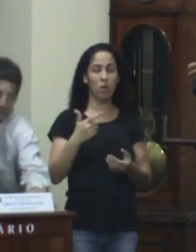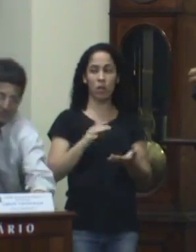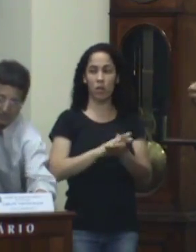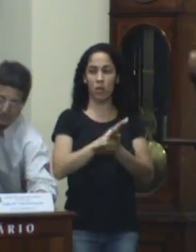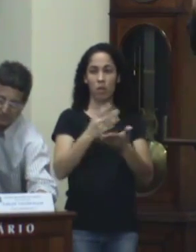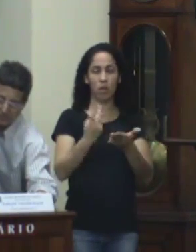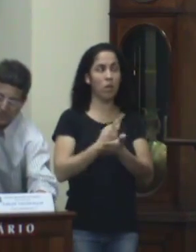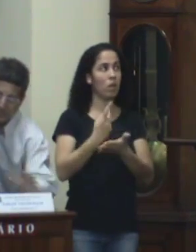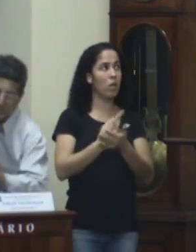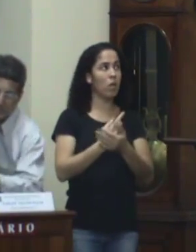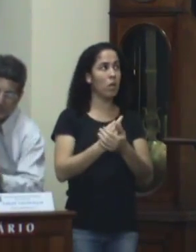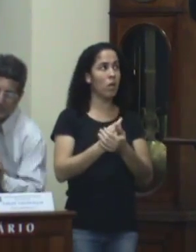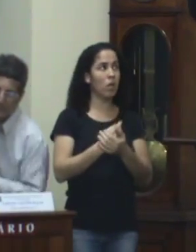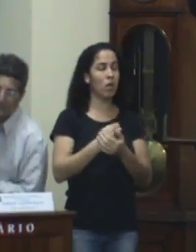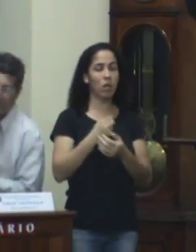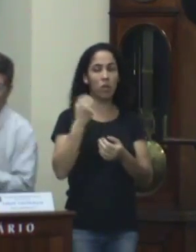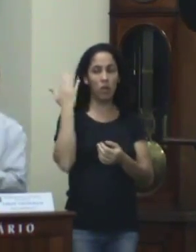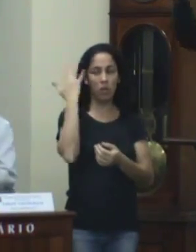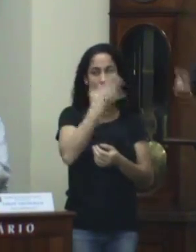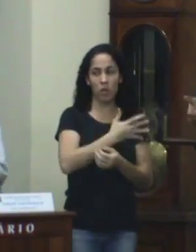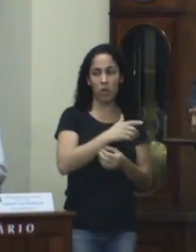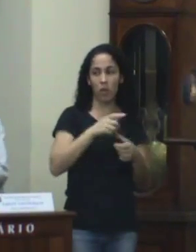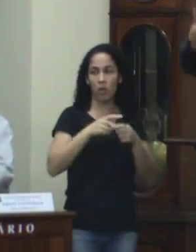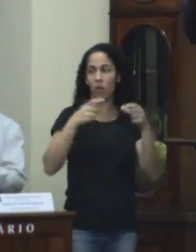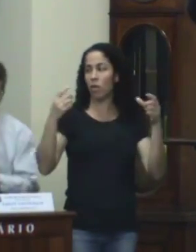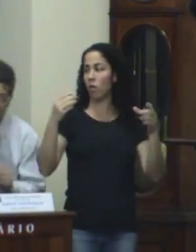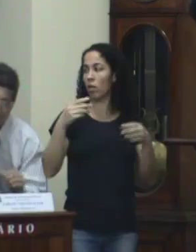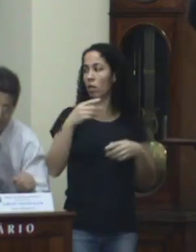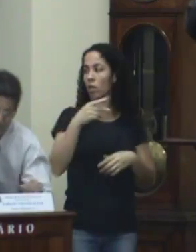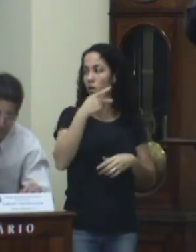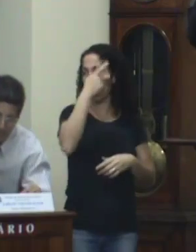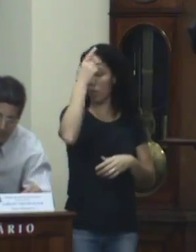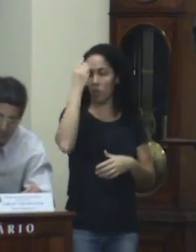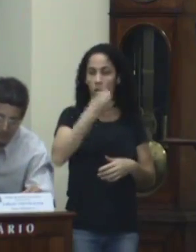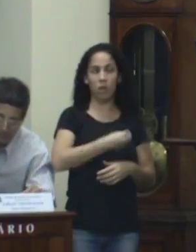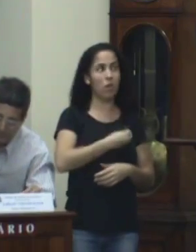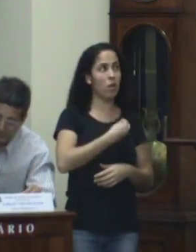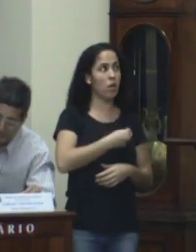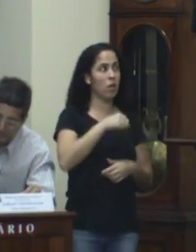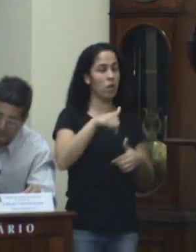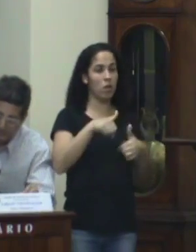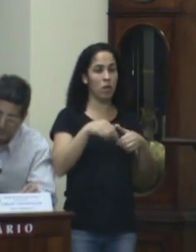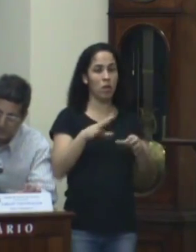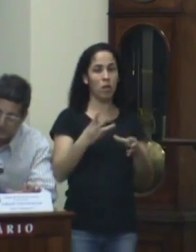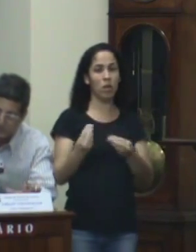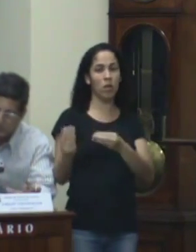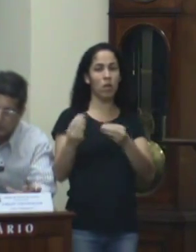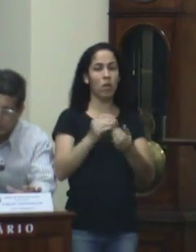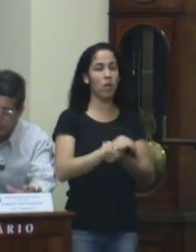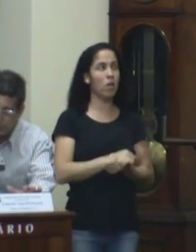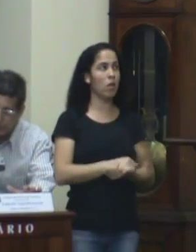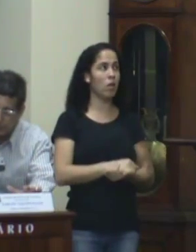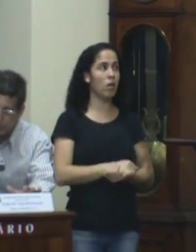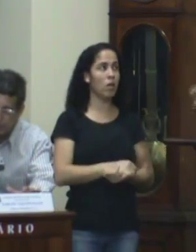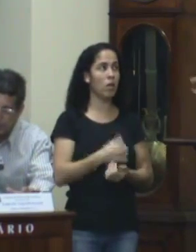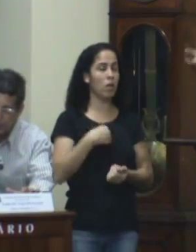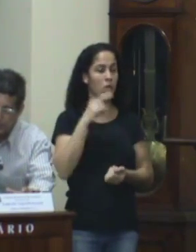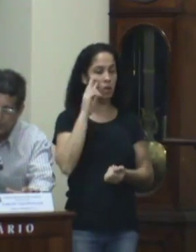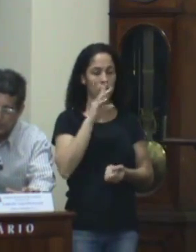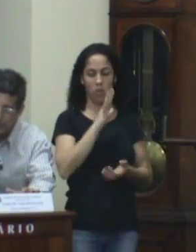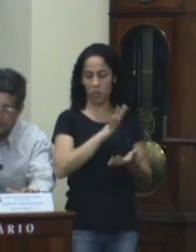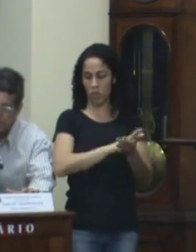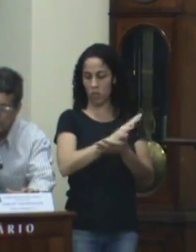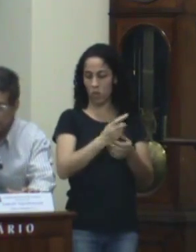argumentos. O número de visualizações aumentou, o número de pessoas frequentando essa casa aumentou, então eu não vejo